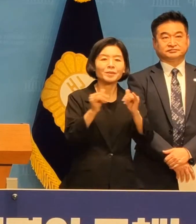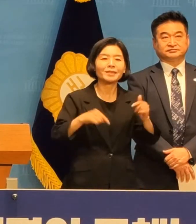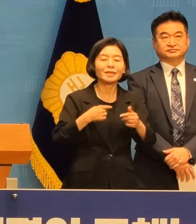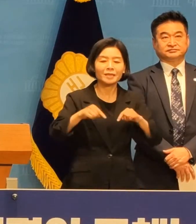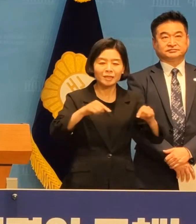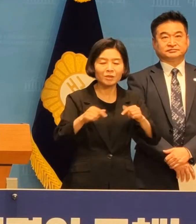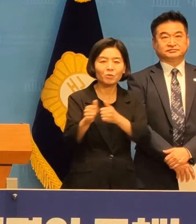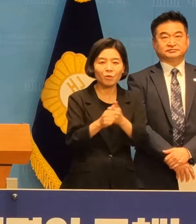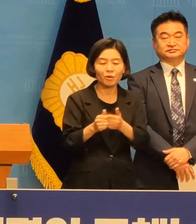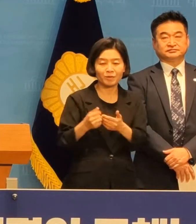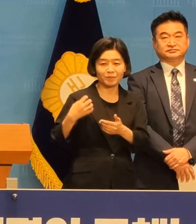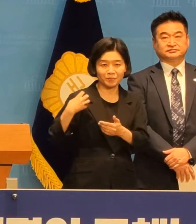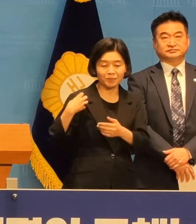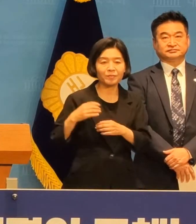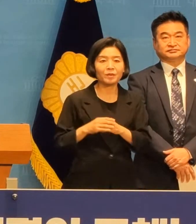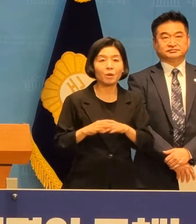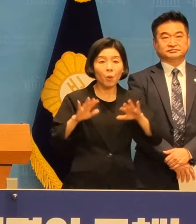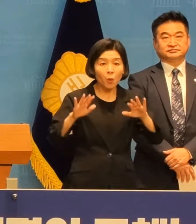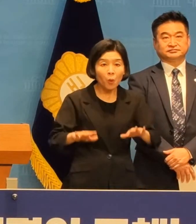주민자치